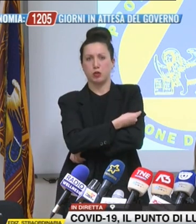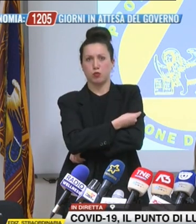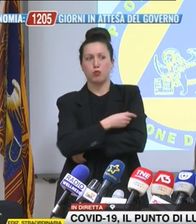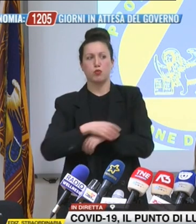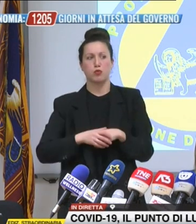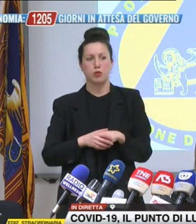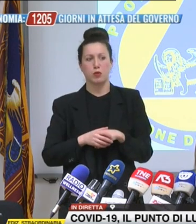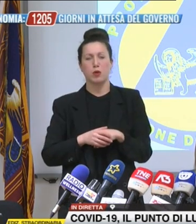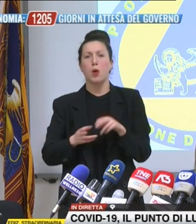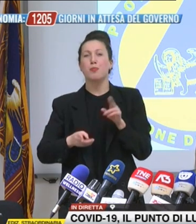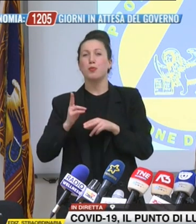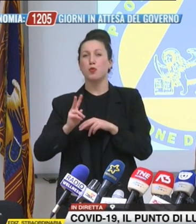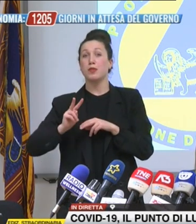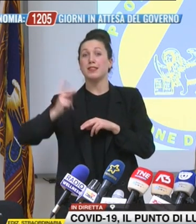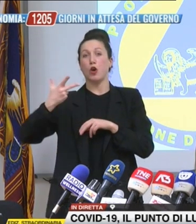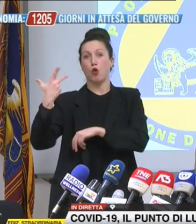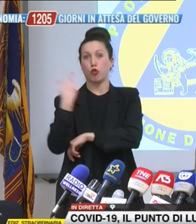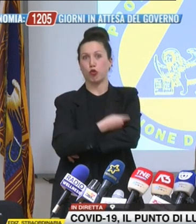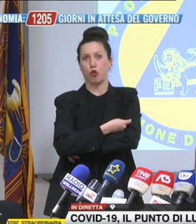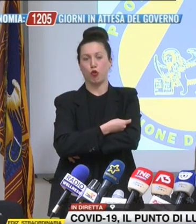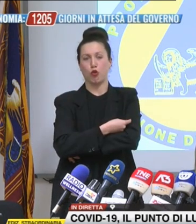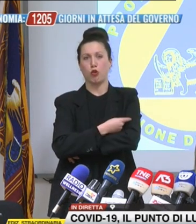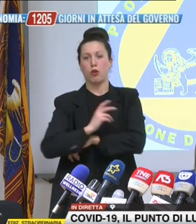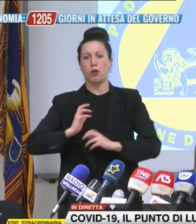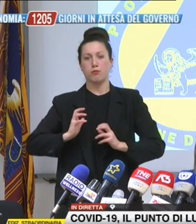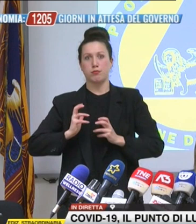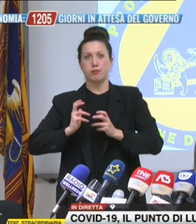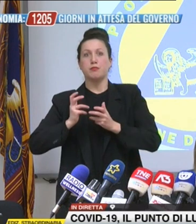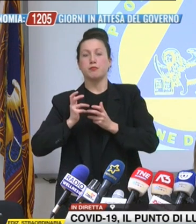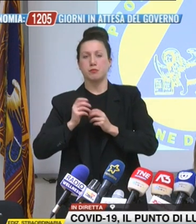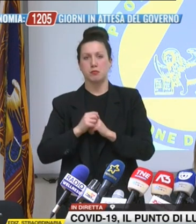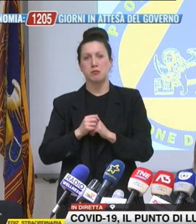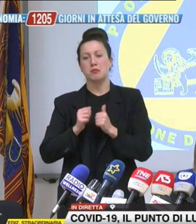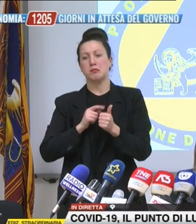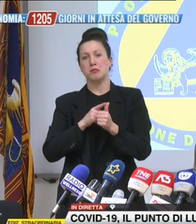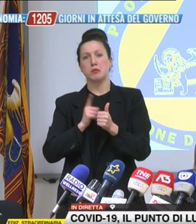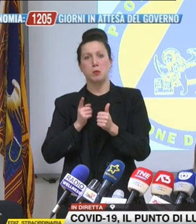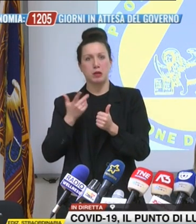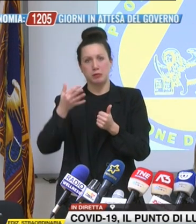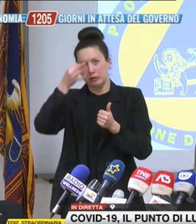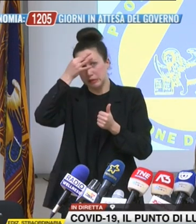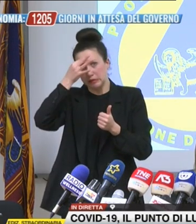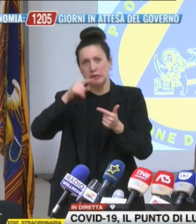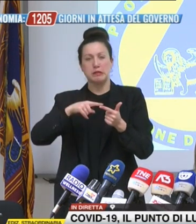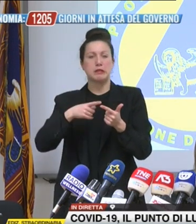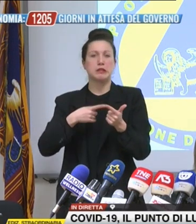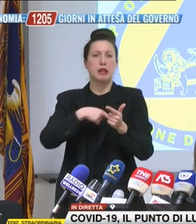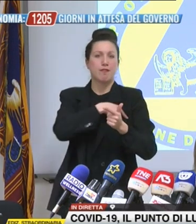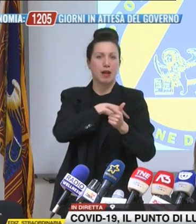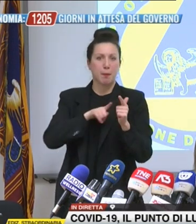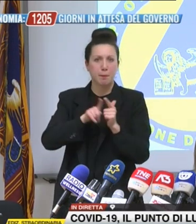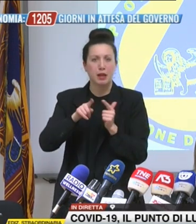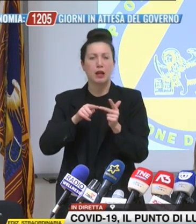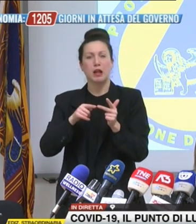no? E, insomma, casi di cefalea, qualche linea di febbre, un certo malessere,